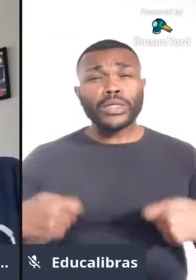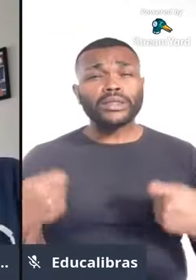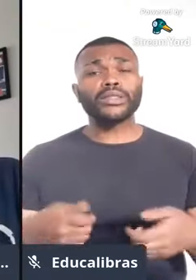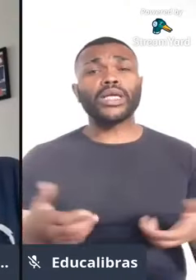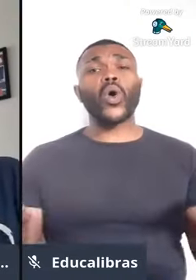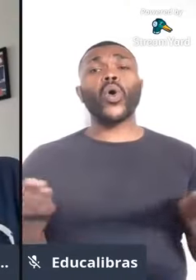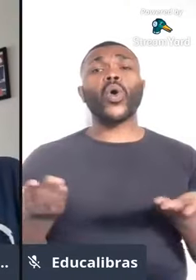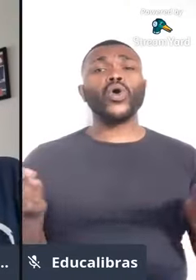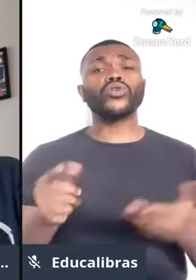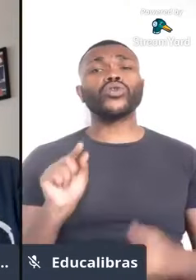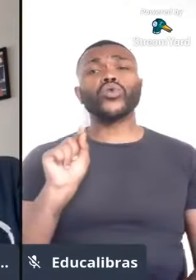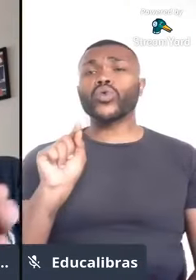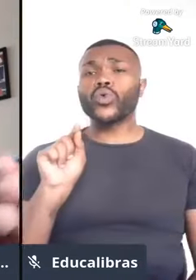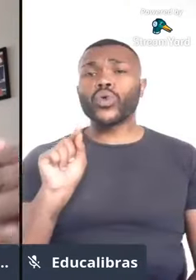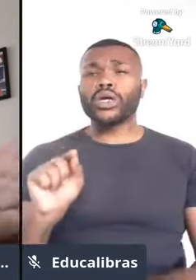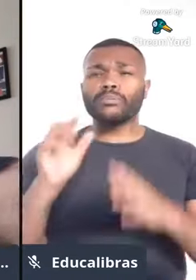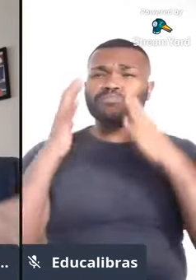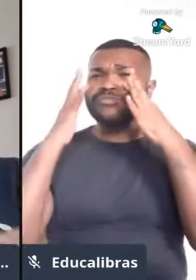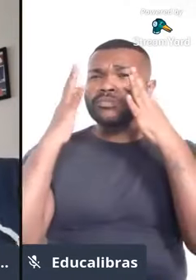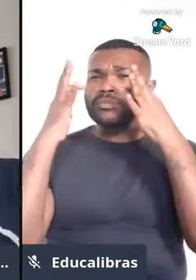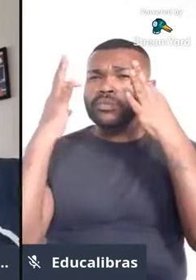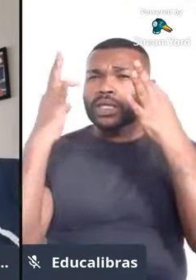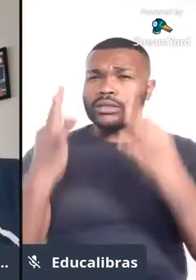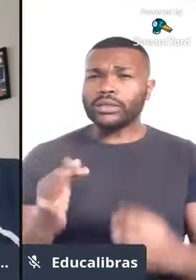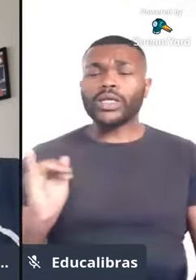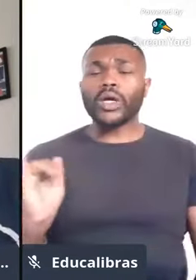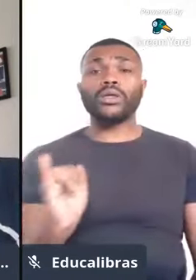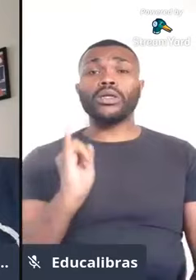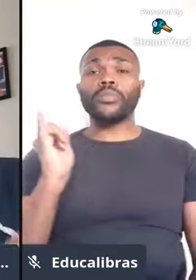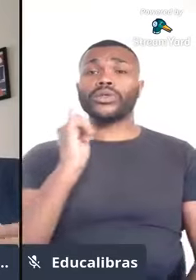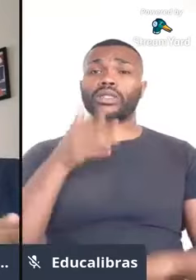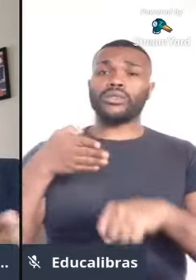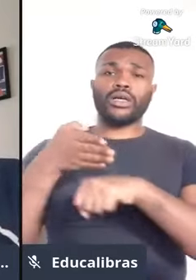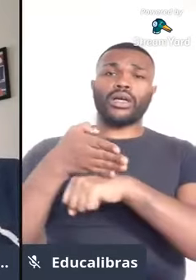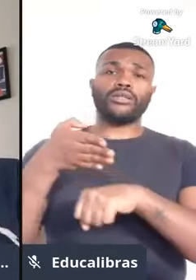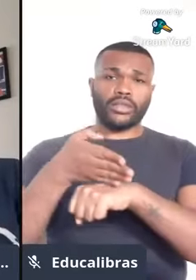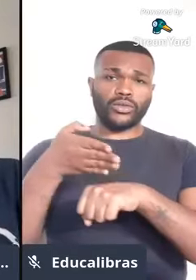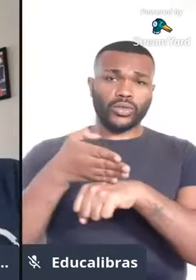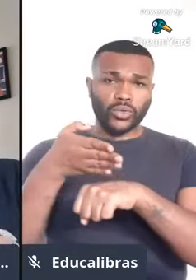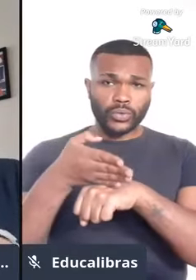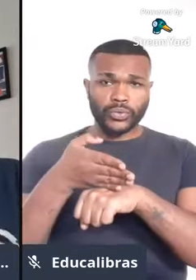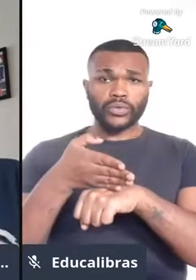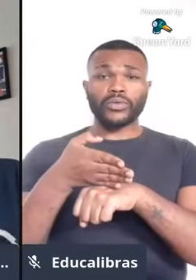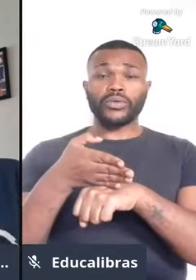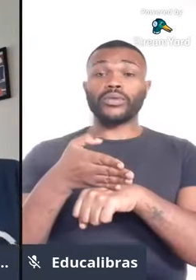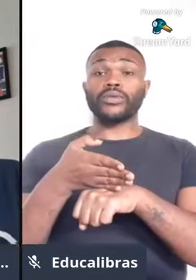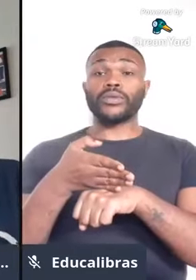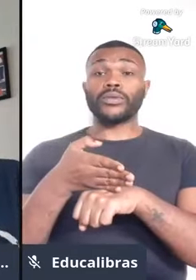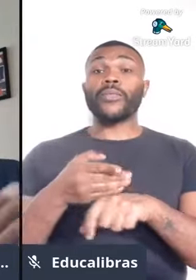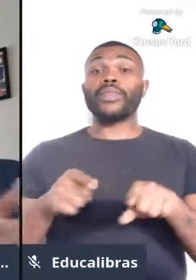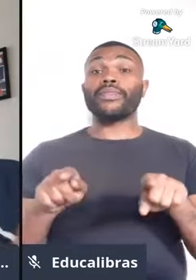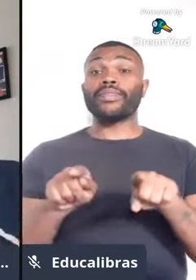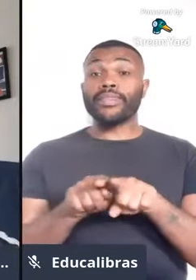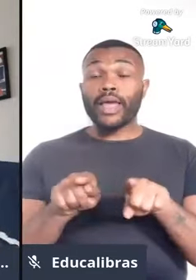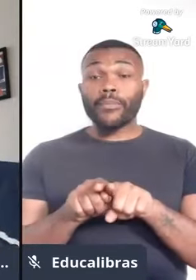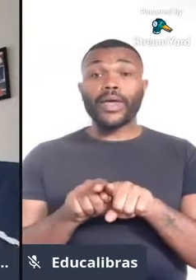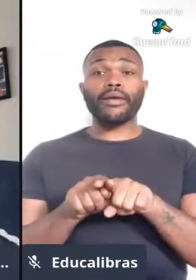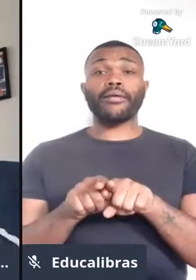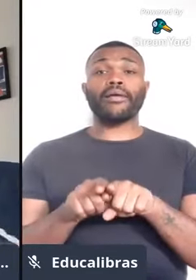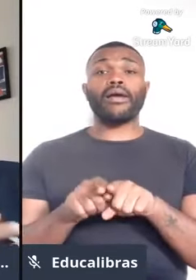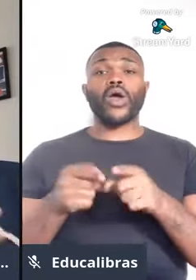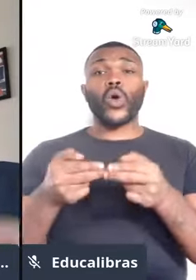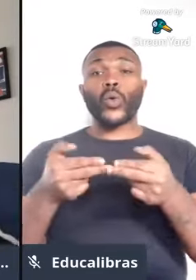um olhar sobre a importância do acesso e a falta das ferramentas para o